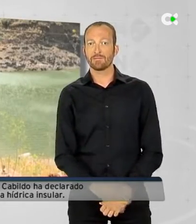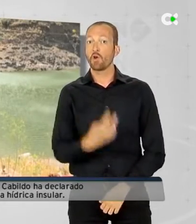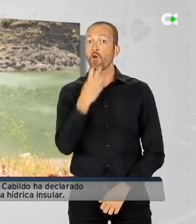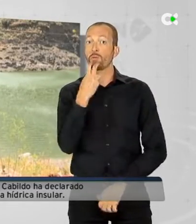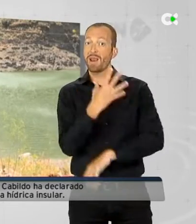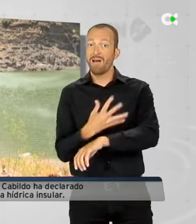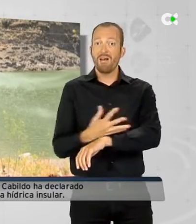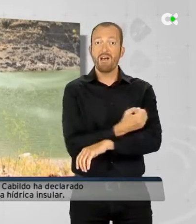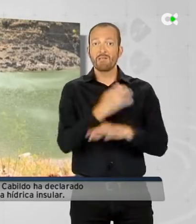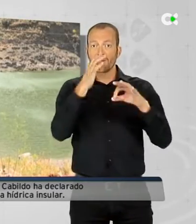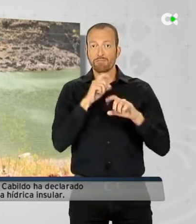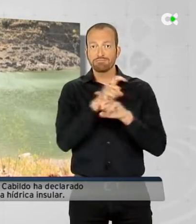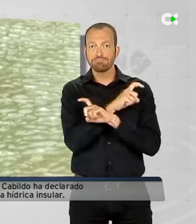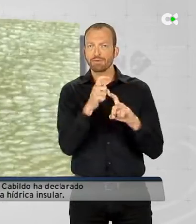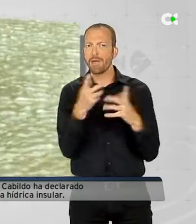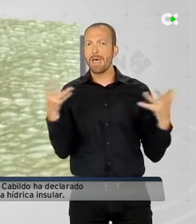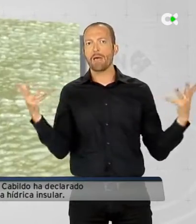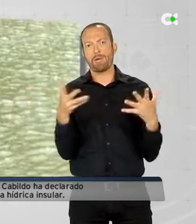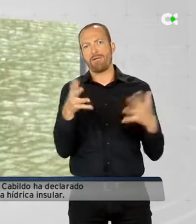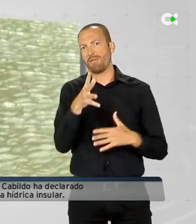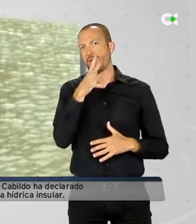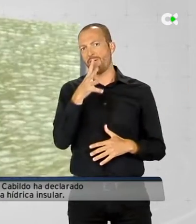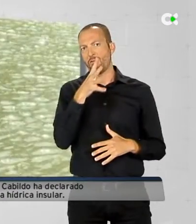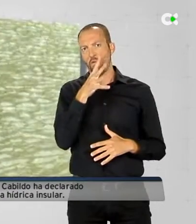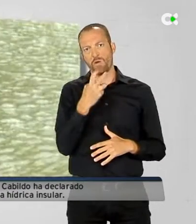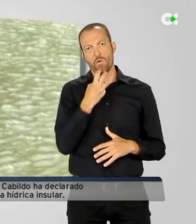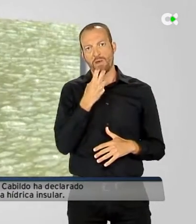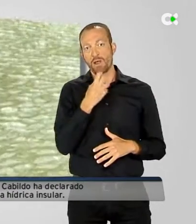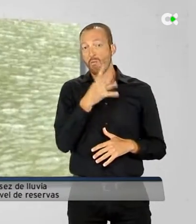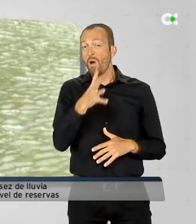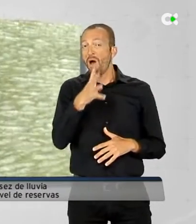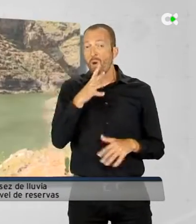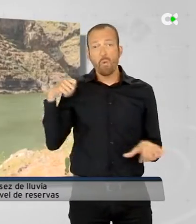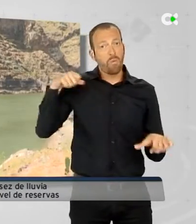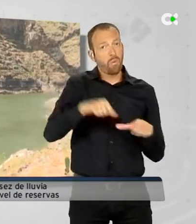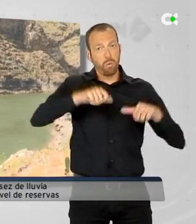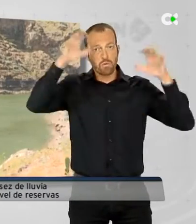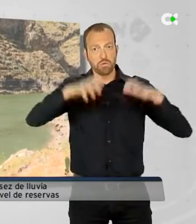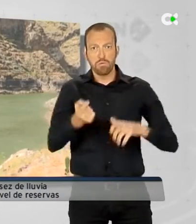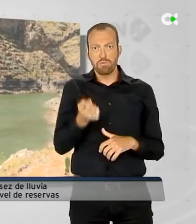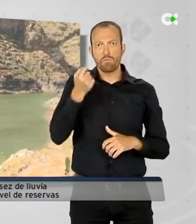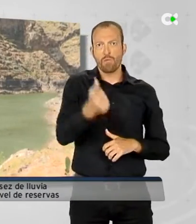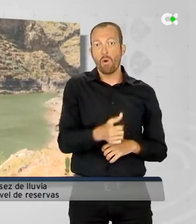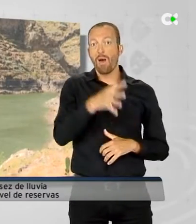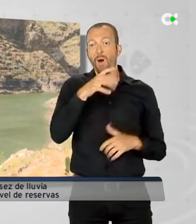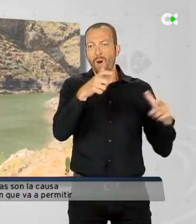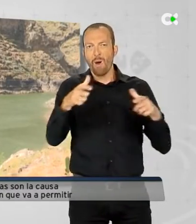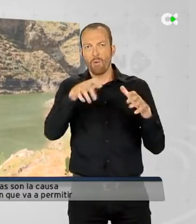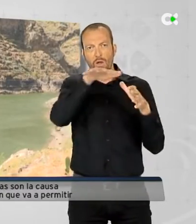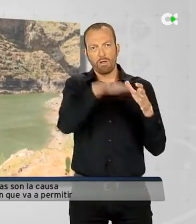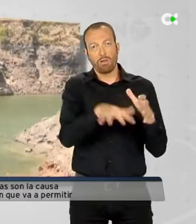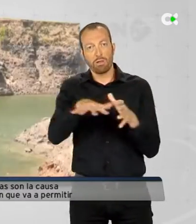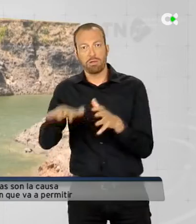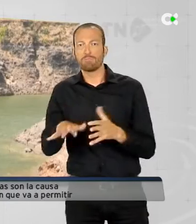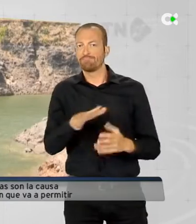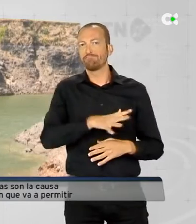En La Gomera, el Cabildo ha declarado la emergencia hídrica insular. La escasez de lluvia y el bajo nivel de reservas de las balsas